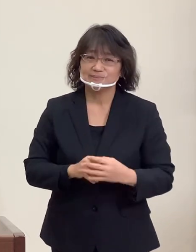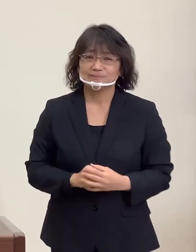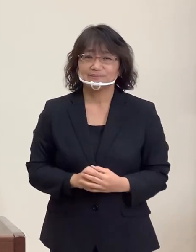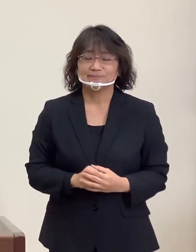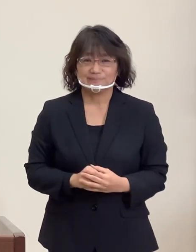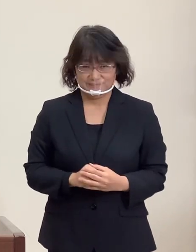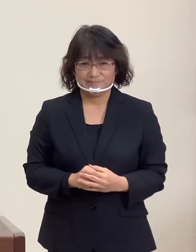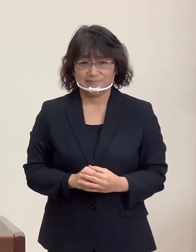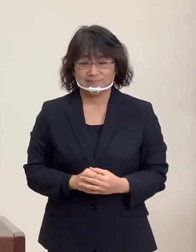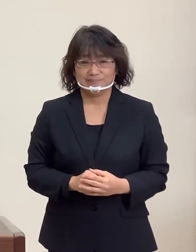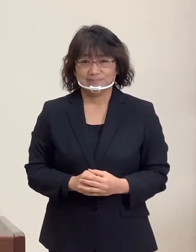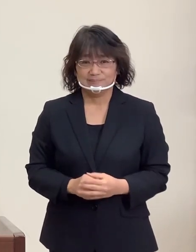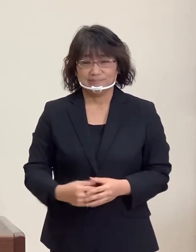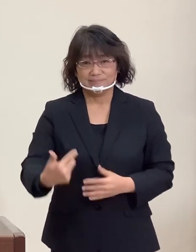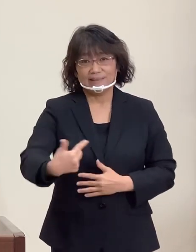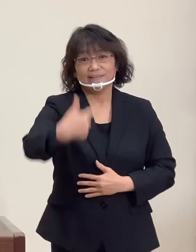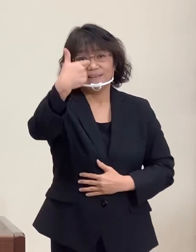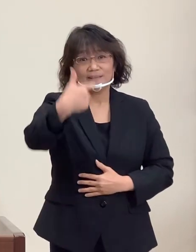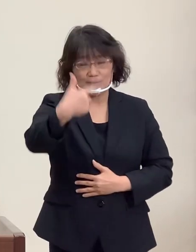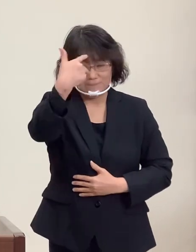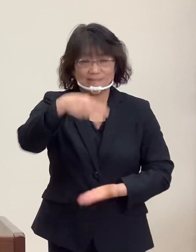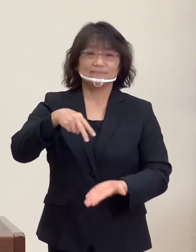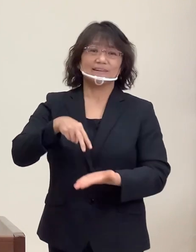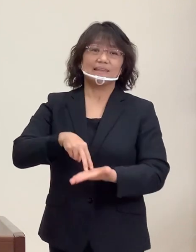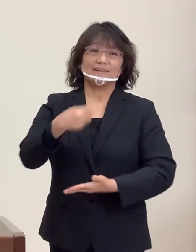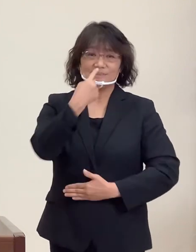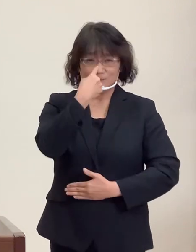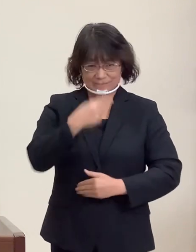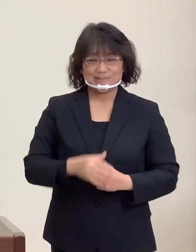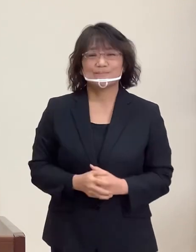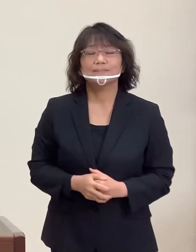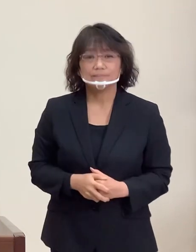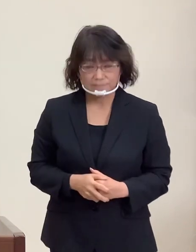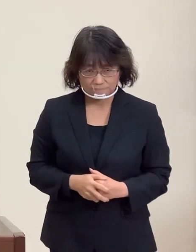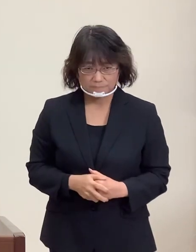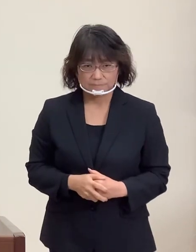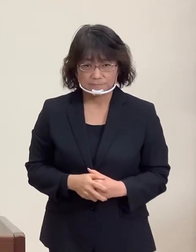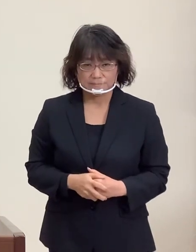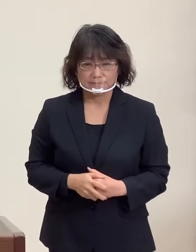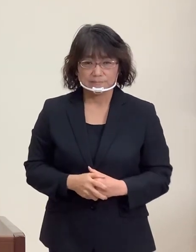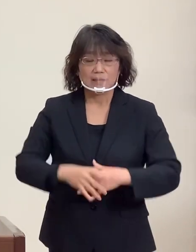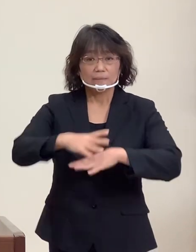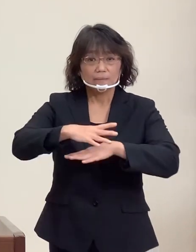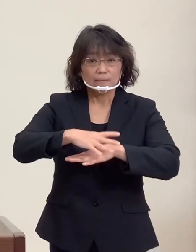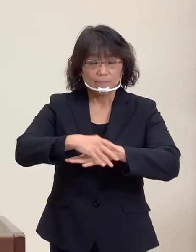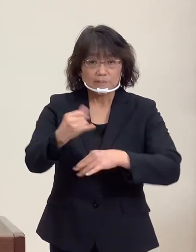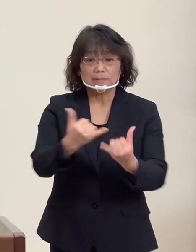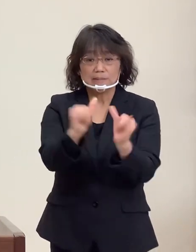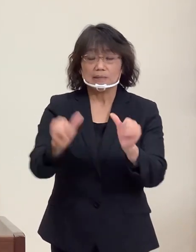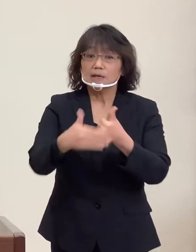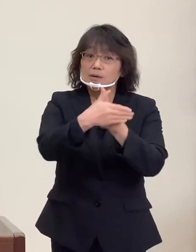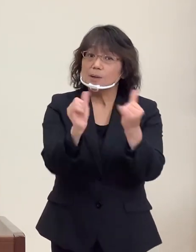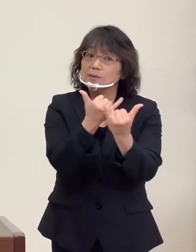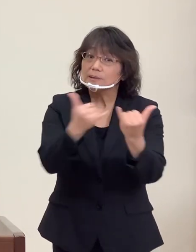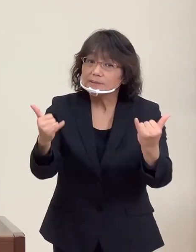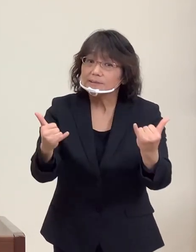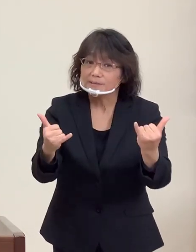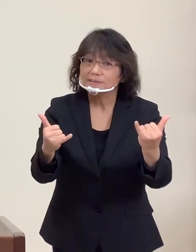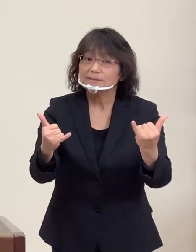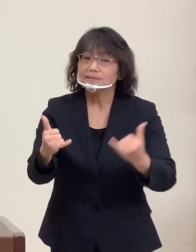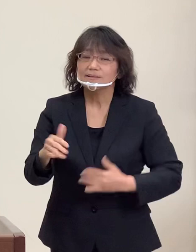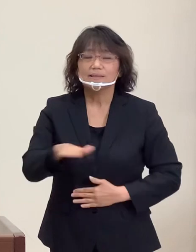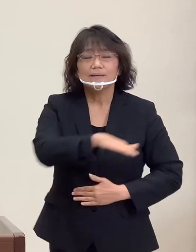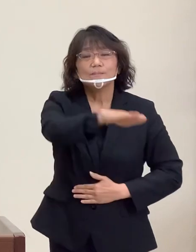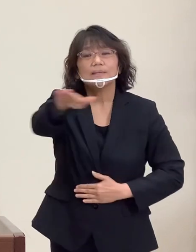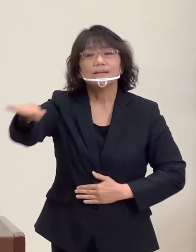前6カメラの前に立っておる次第でございますまずはエッセンシャルワーカーの皆様にみなさまと共に